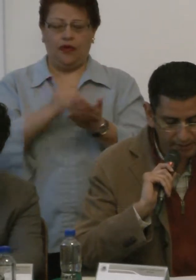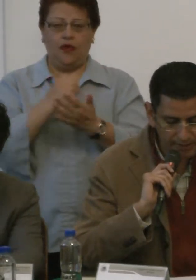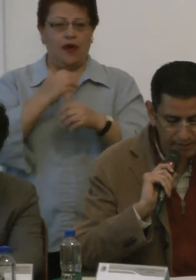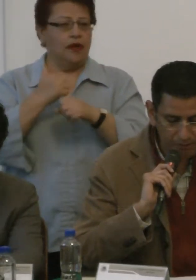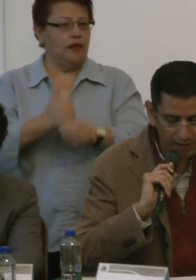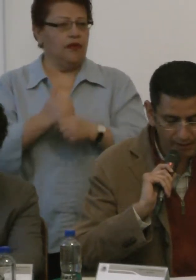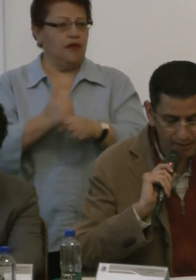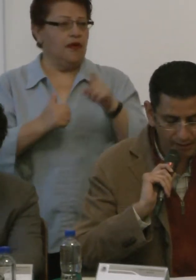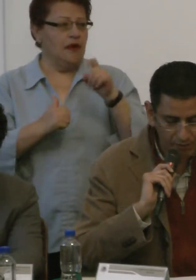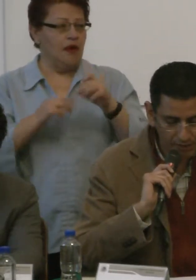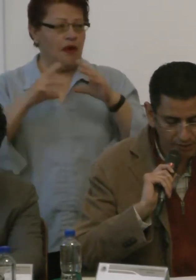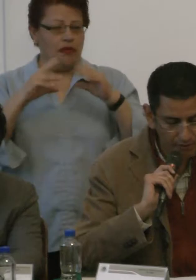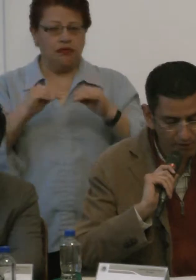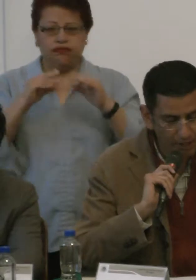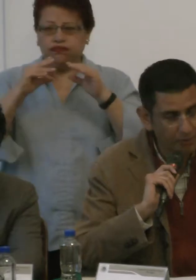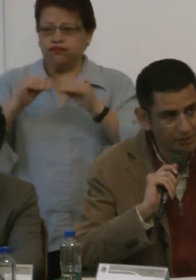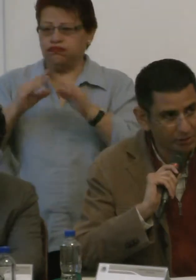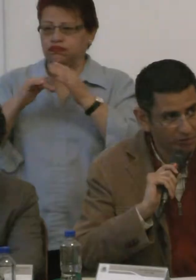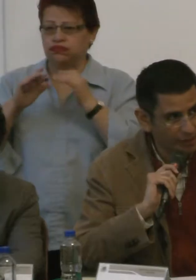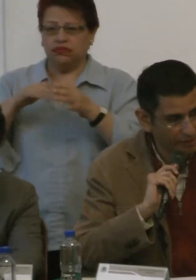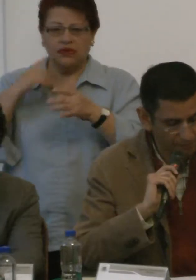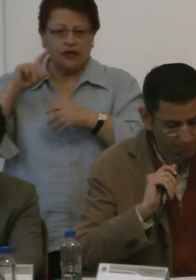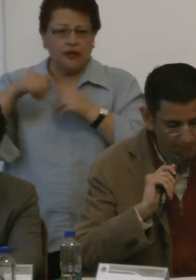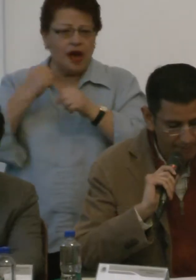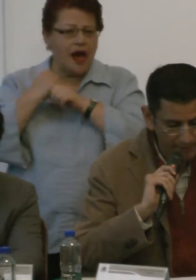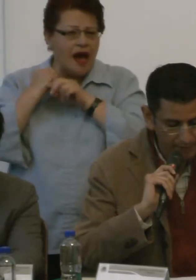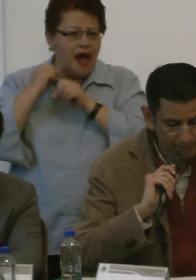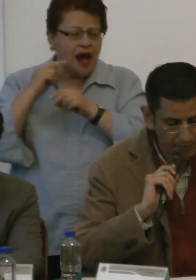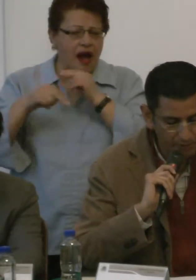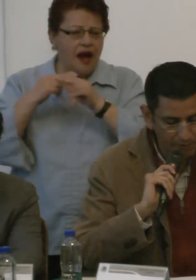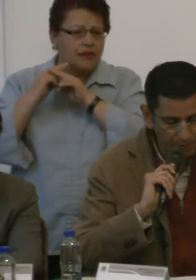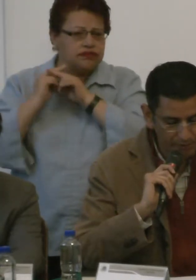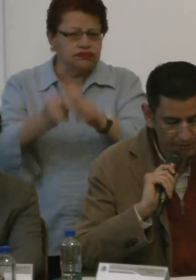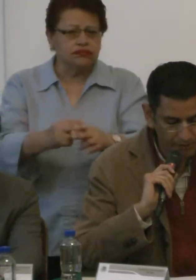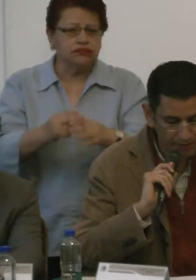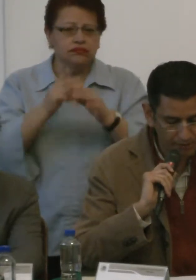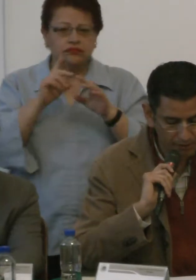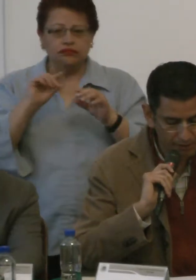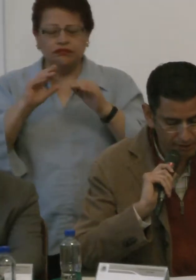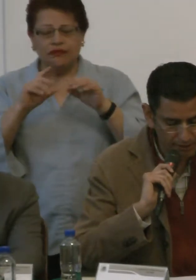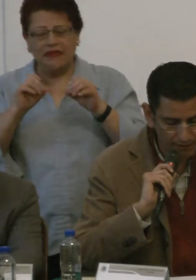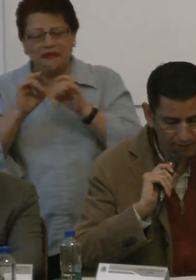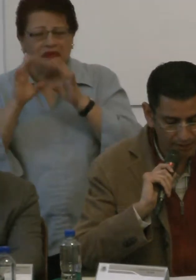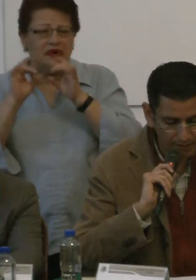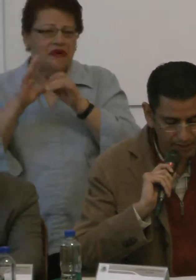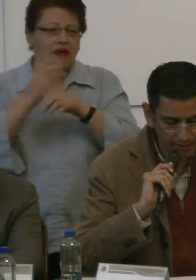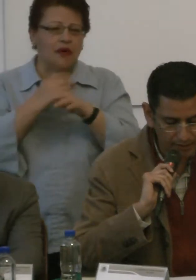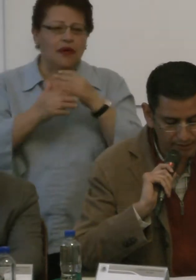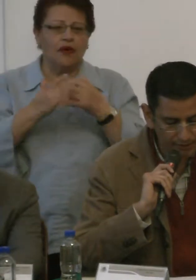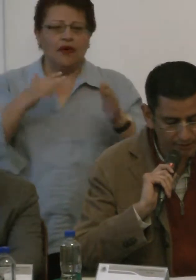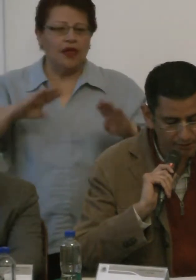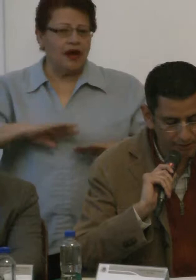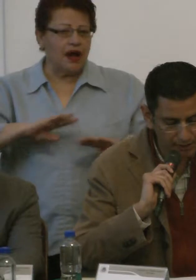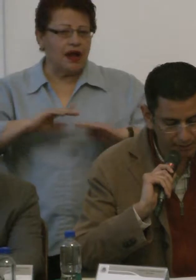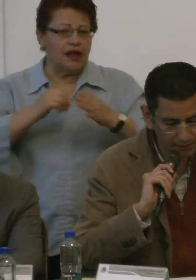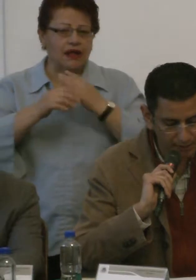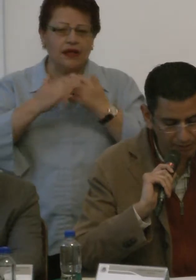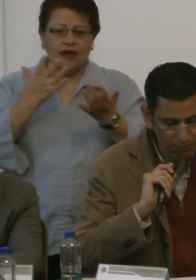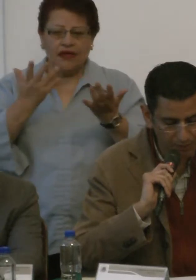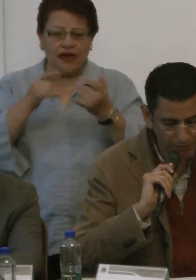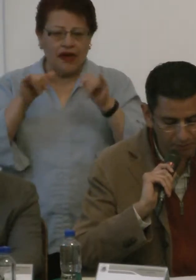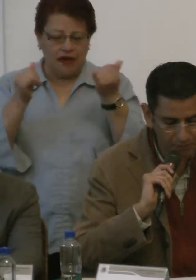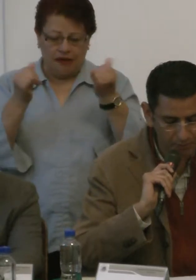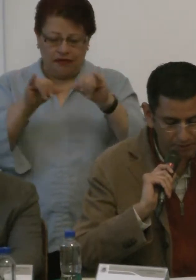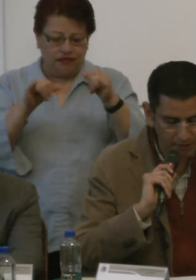padece de escasez de agua que se ha agudizado al paso de los años, debido a fenómenos diversos, desde las características de los